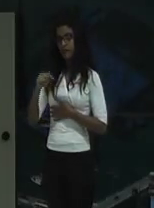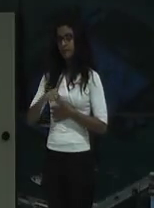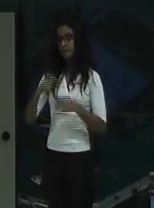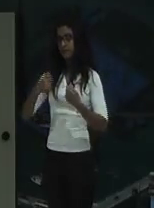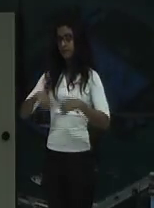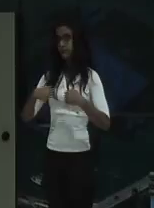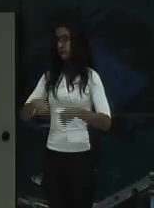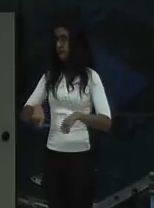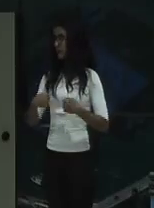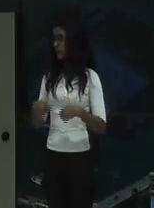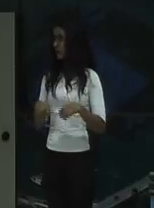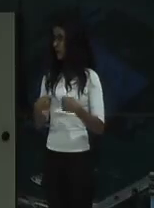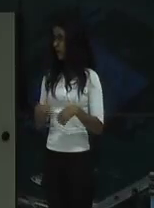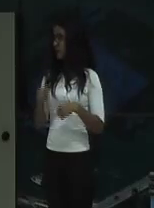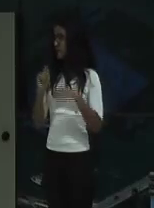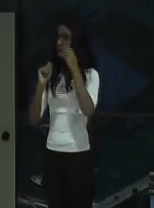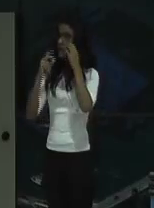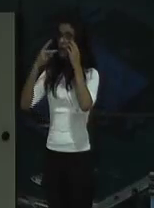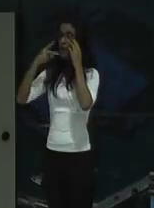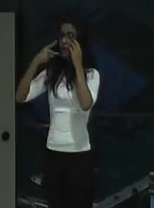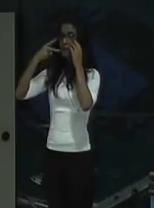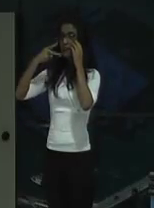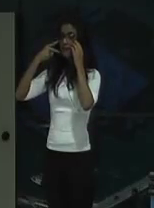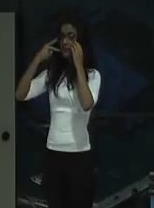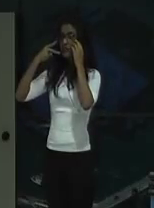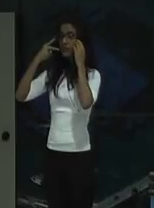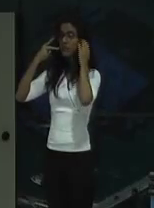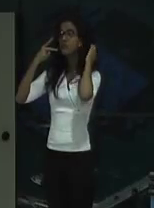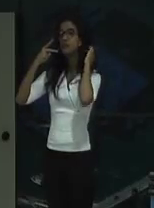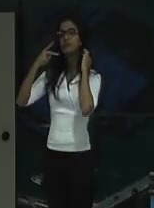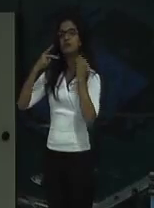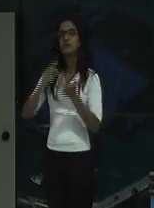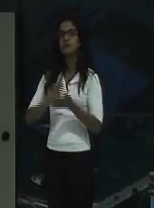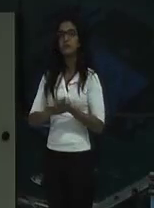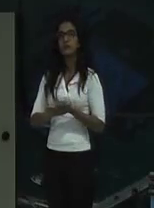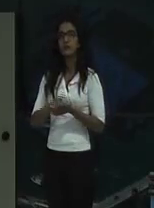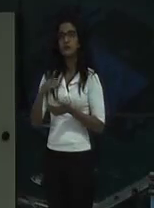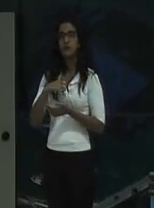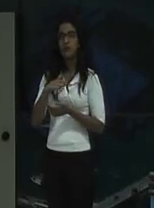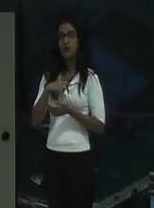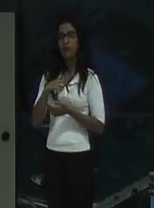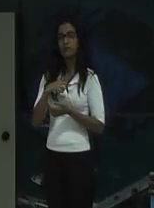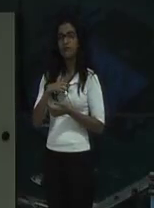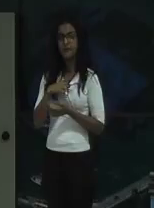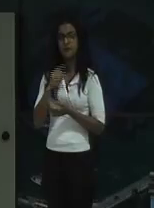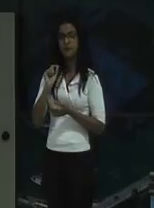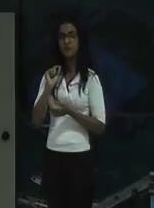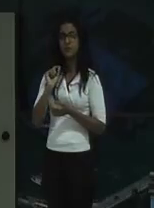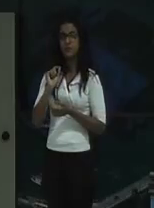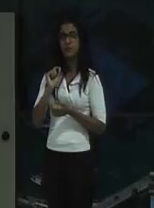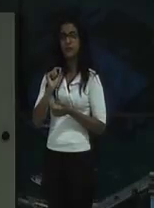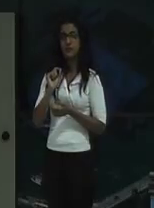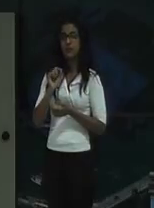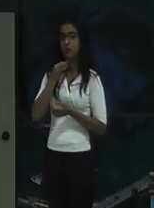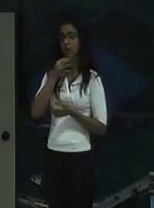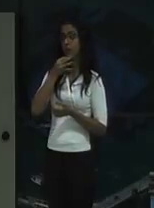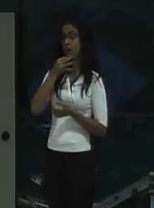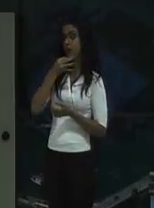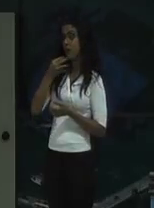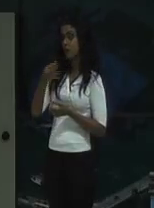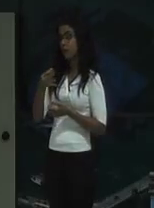até colocar para todos os vereadores, a questão do momento, do uso do pela ordem e questão de ordem. Há uma muita